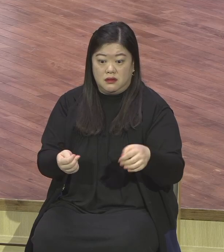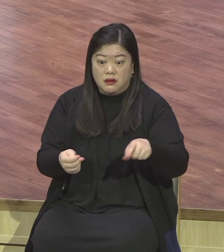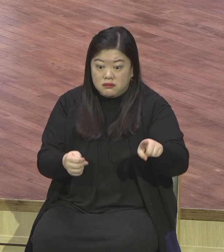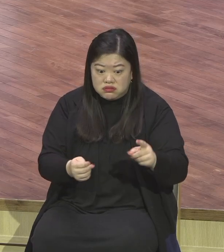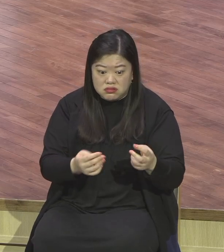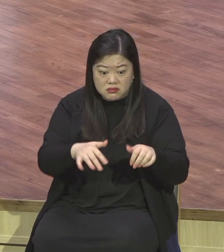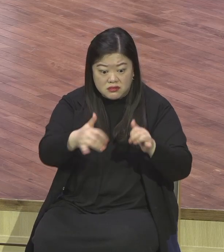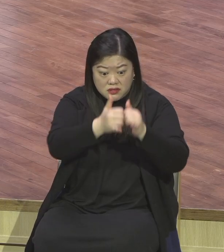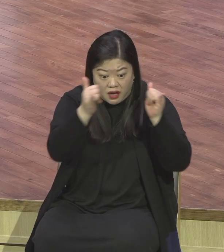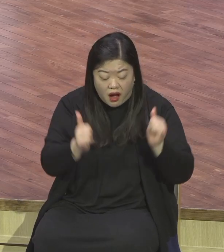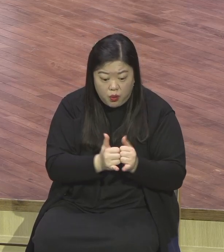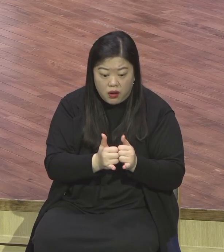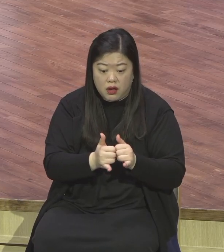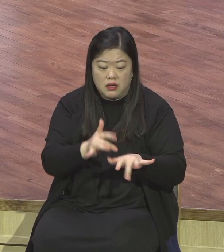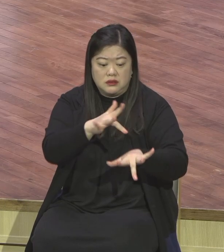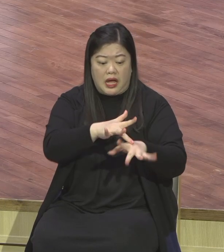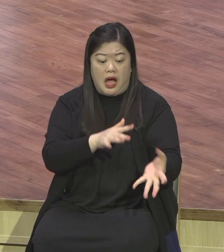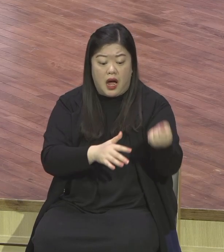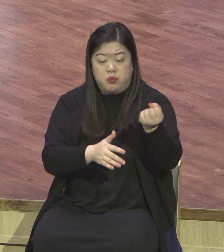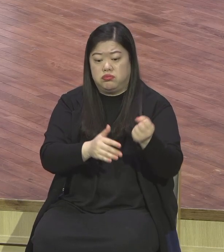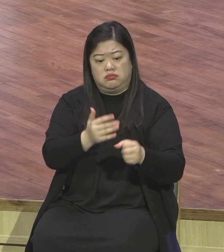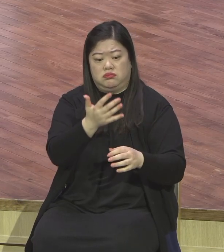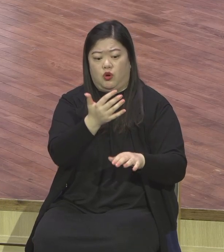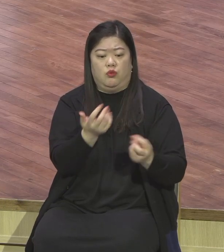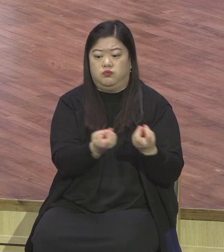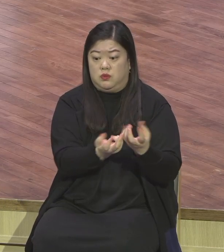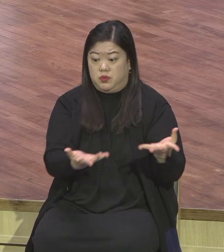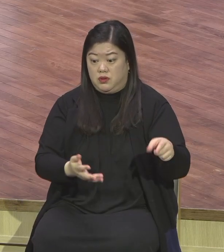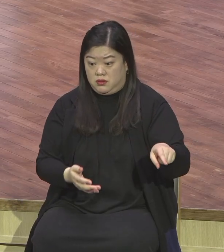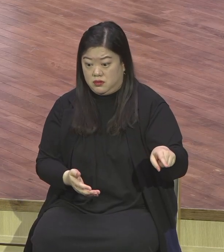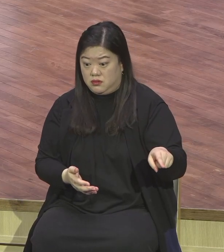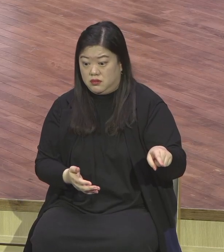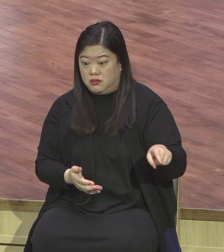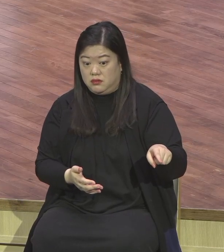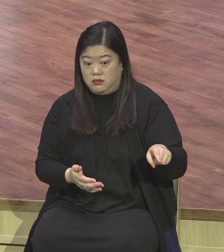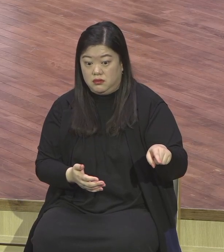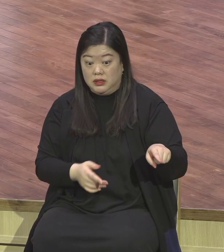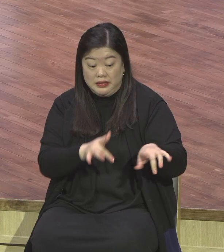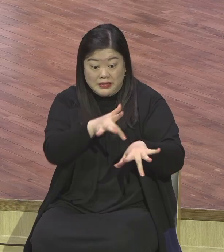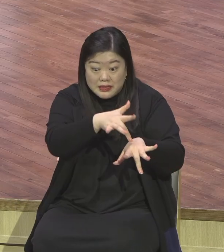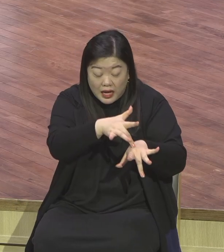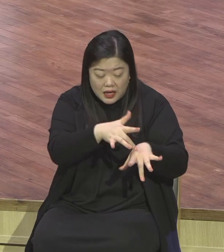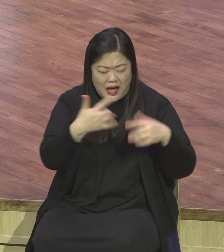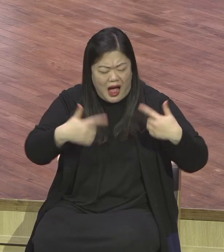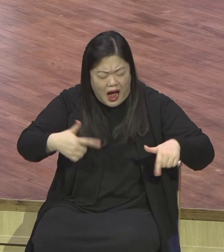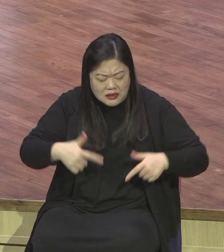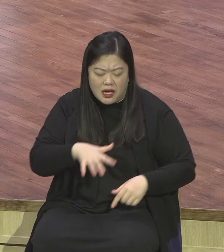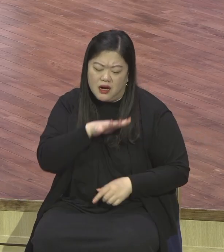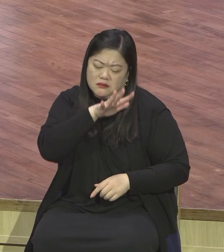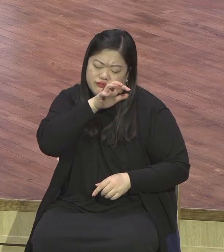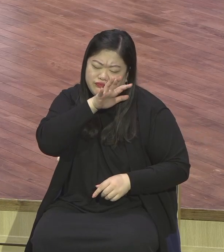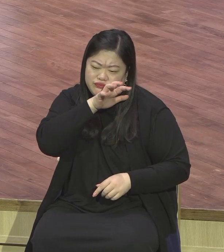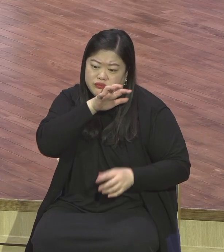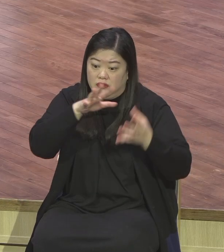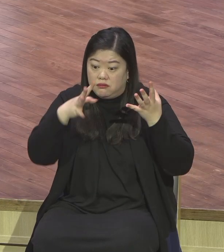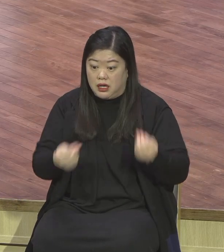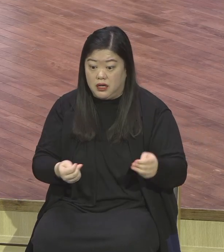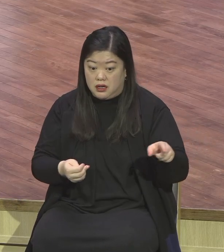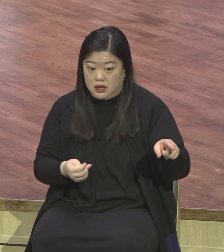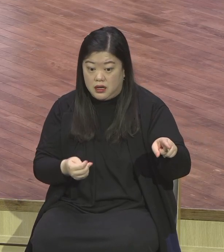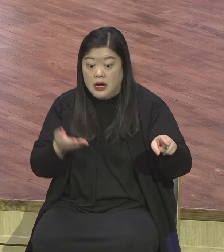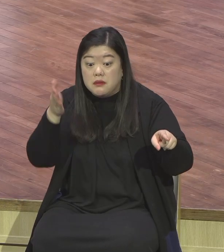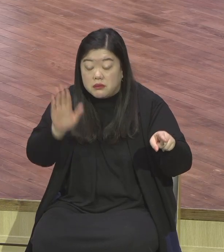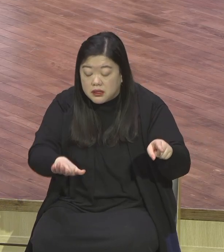체질이에요 삶의 체질 문제만 오면 불평 원망하고 그런데 신앙생활은 이런